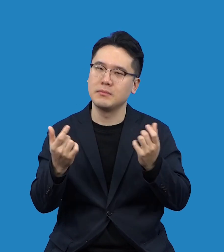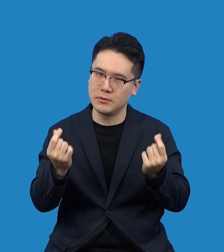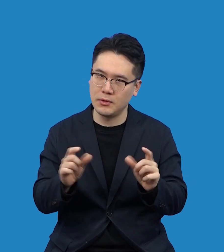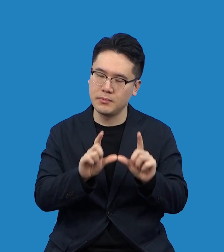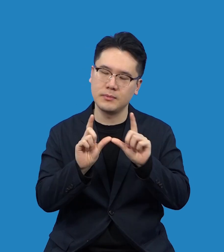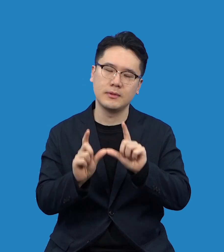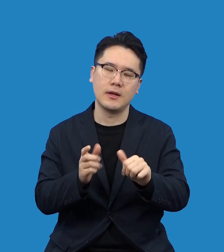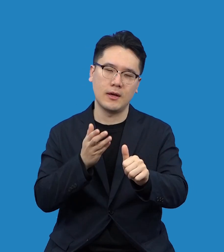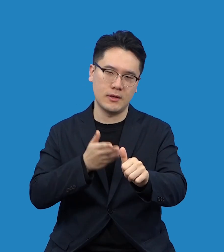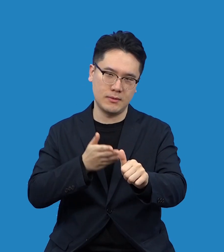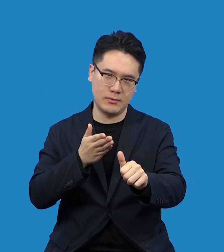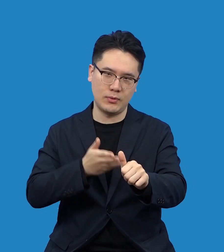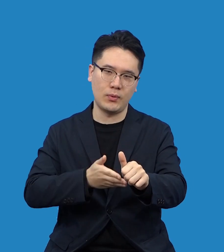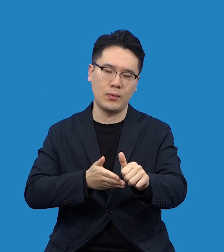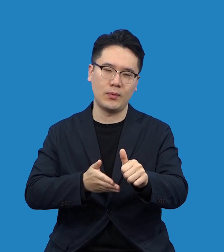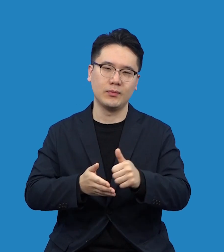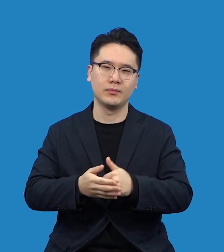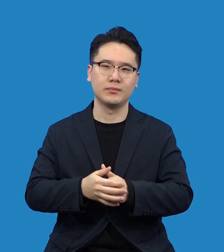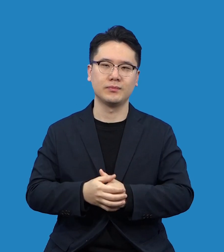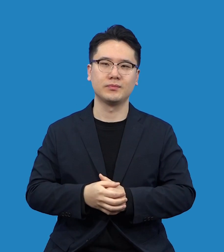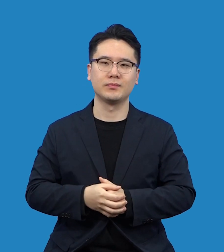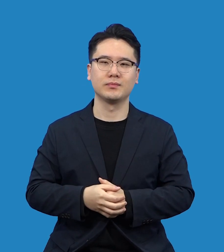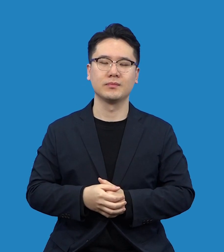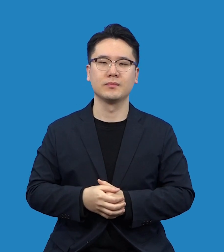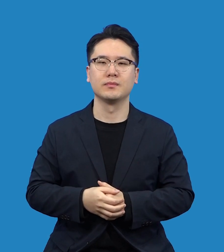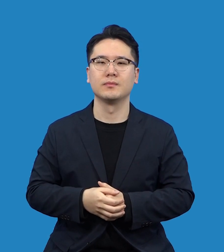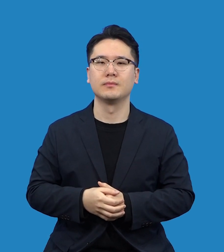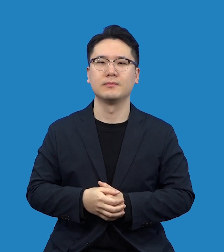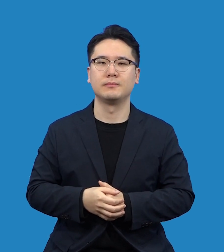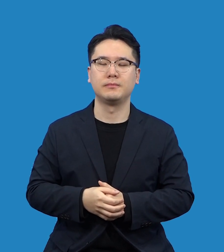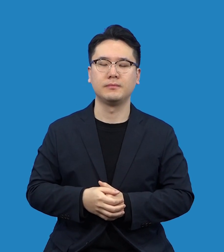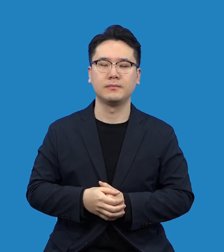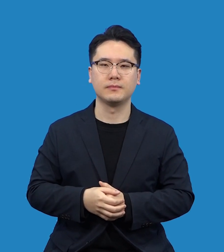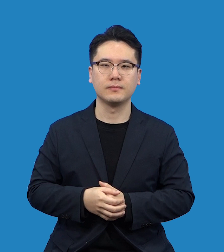살아가십시오. 이렇게 권면합니다.